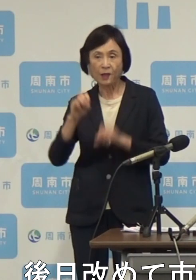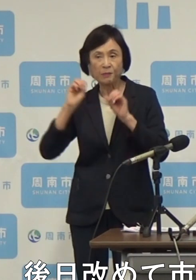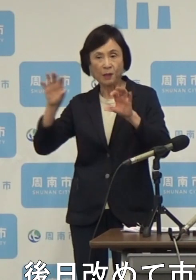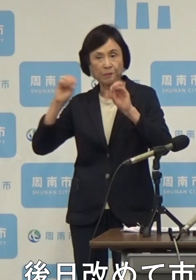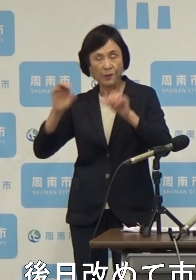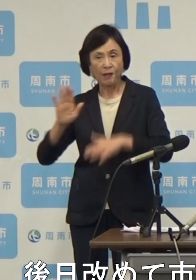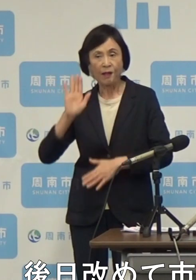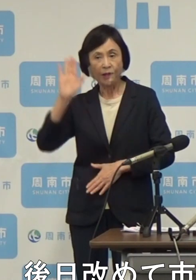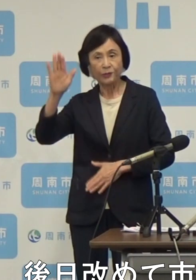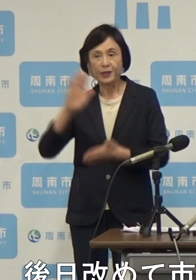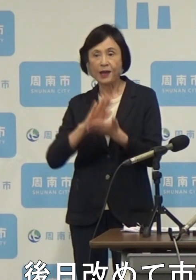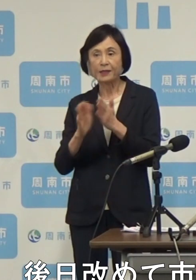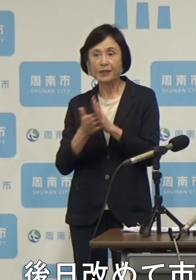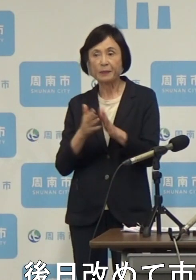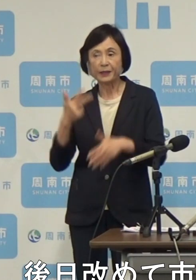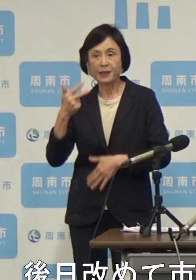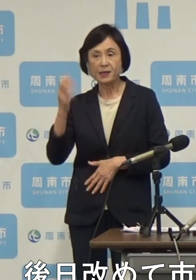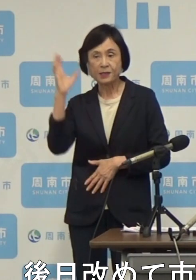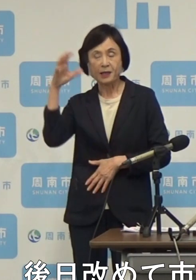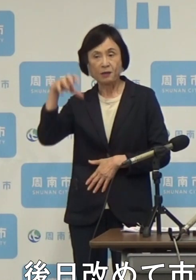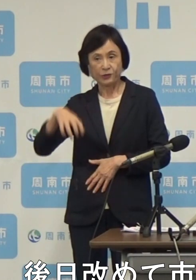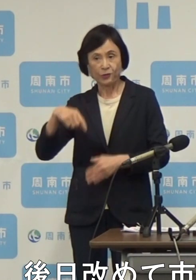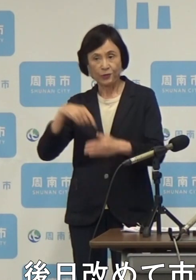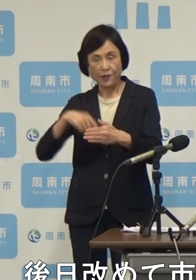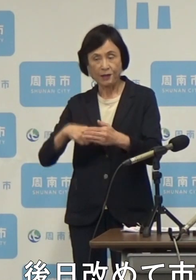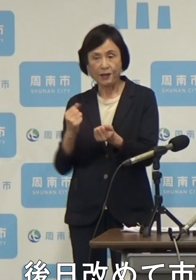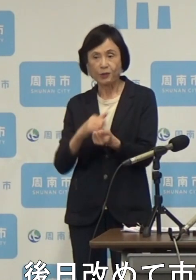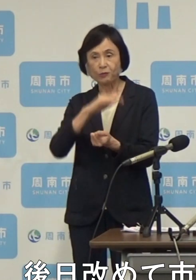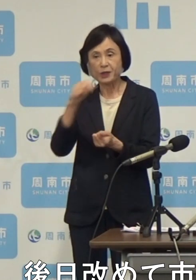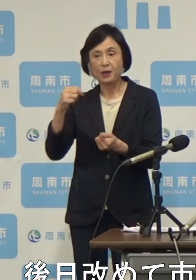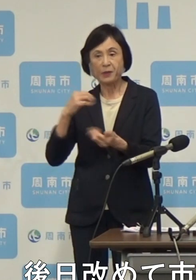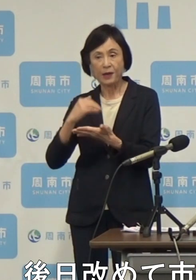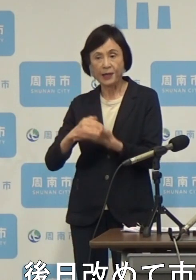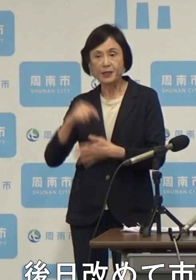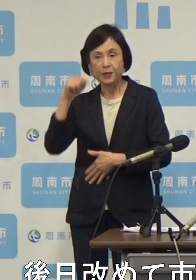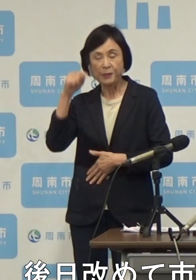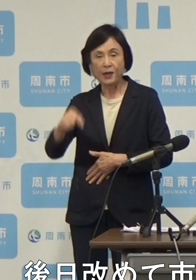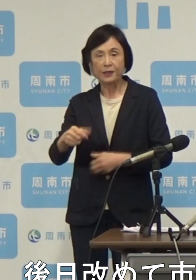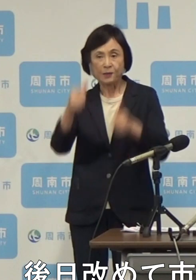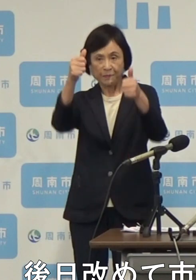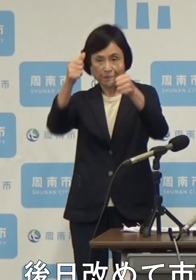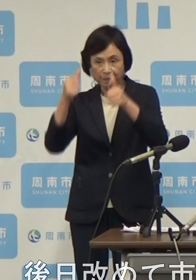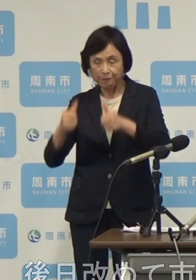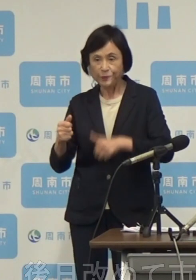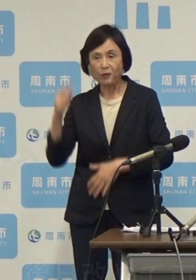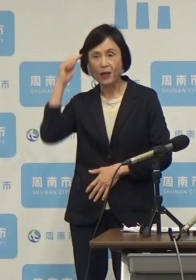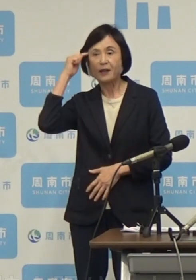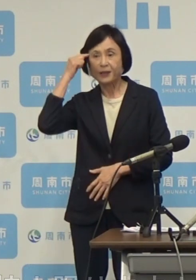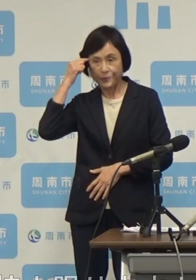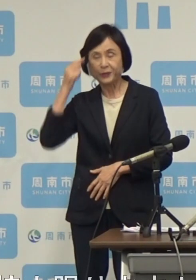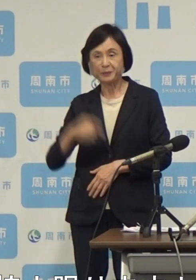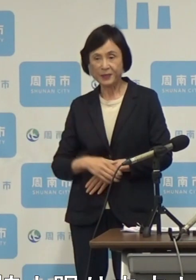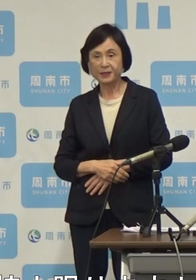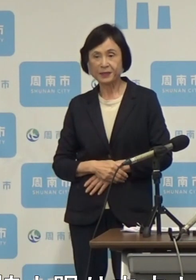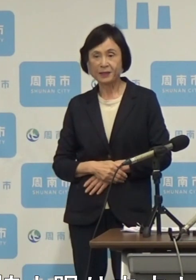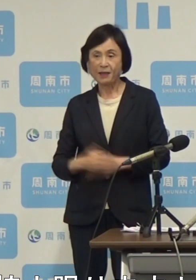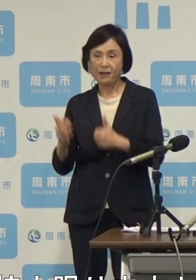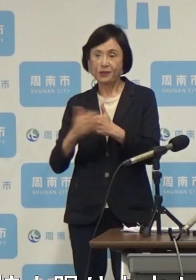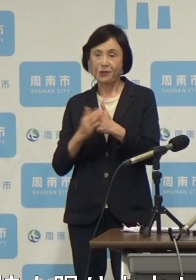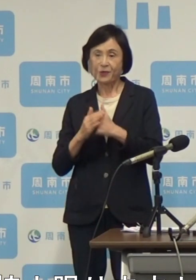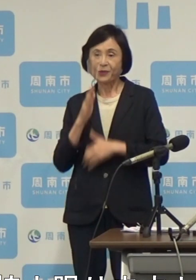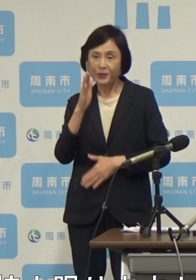日改めて市役所内や徳山駅前などでの展示を検討しておりますので、ご協